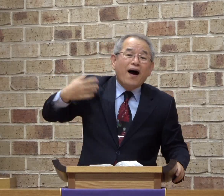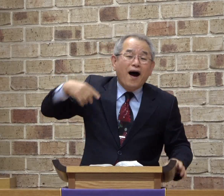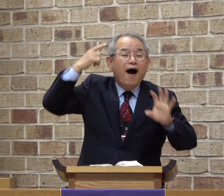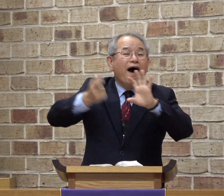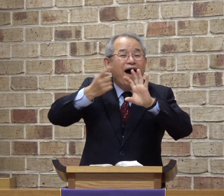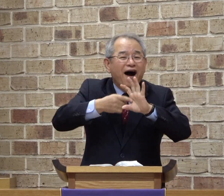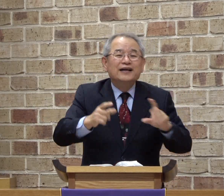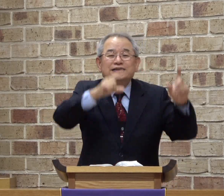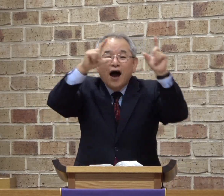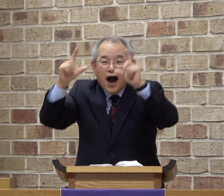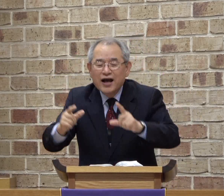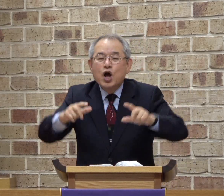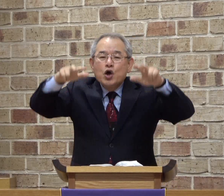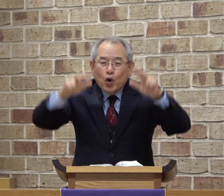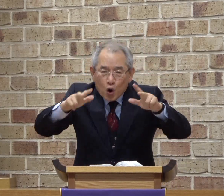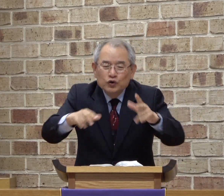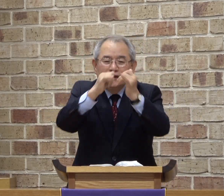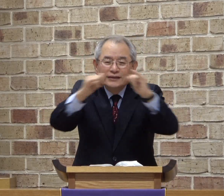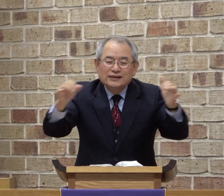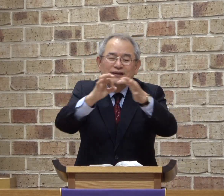그렇게 방탕하며 살던 여자가 한 남자가 괴로워하는 모습을 봅니다.